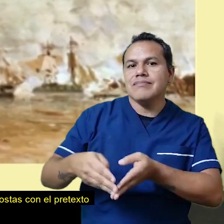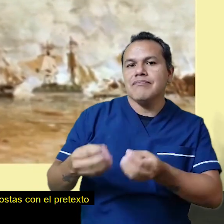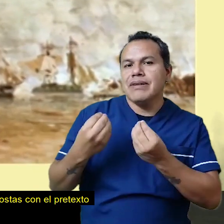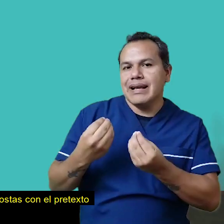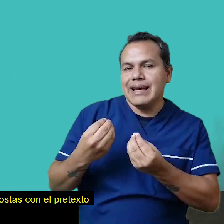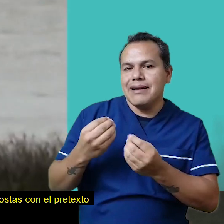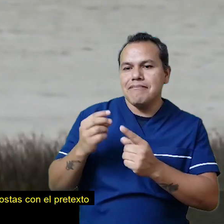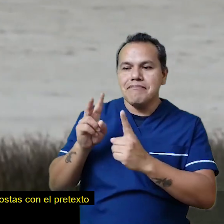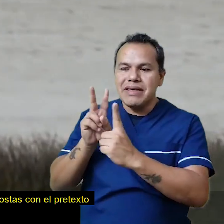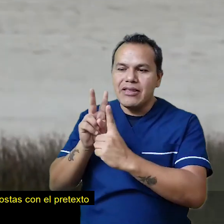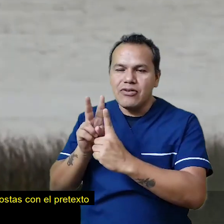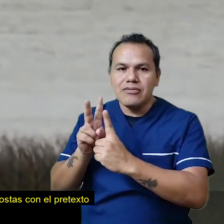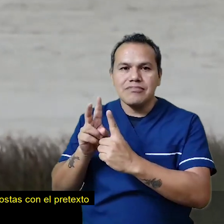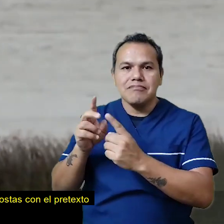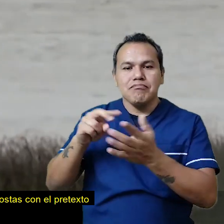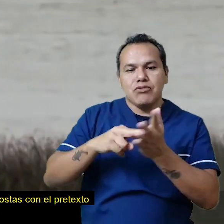La